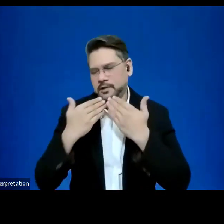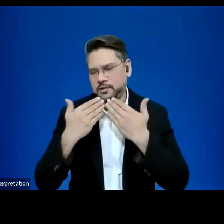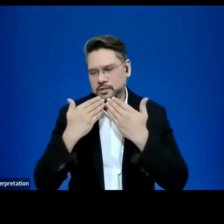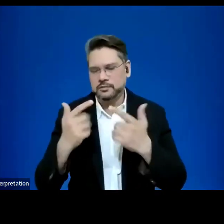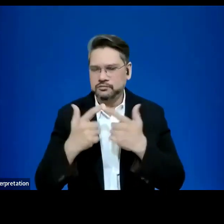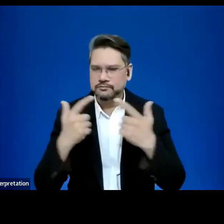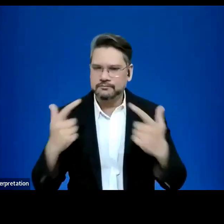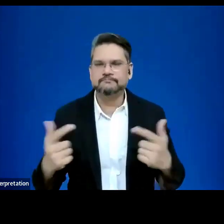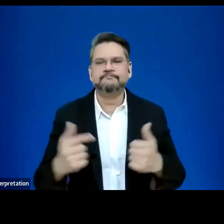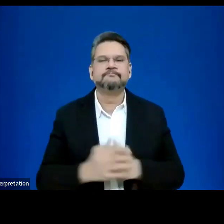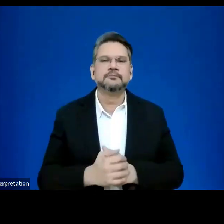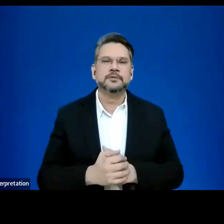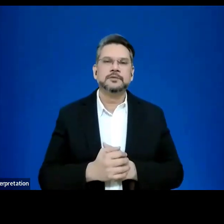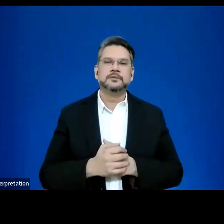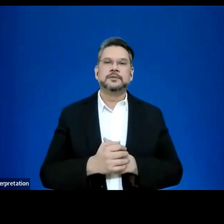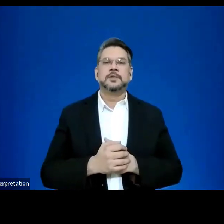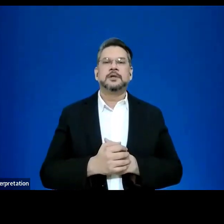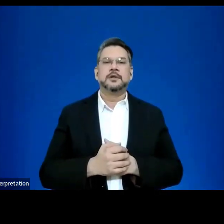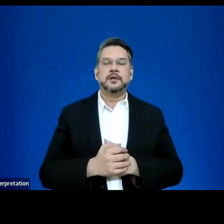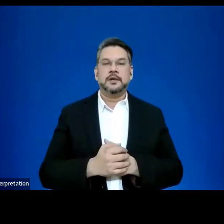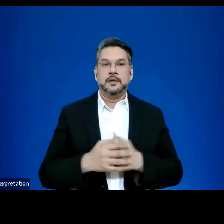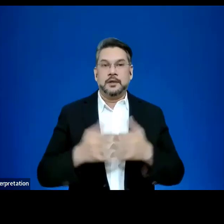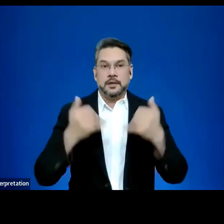谢谢。